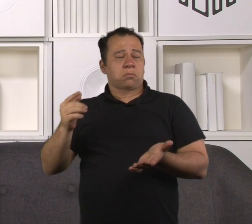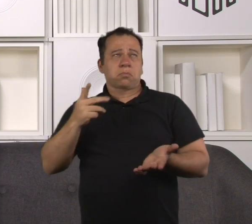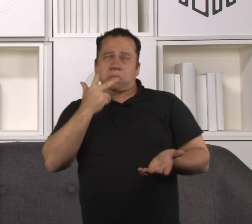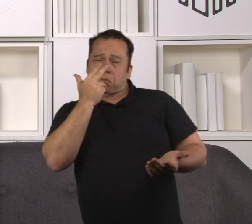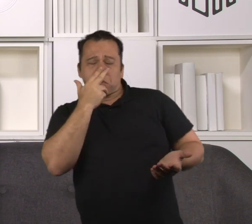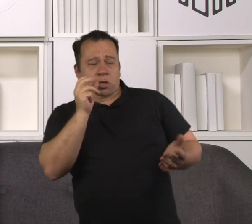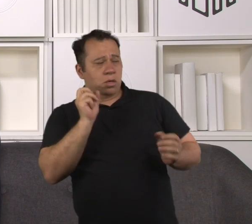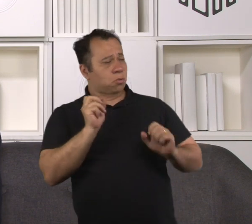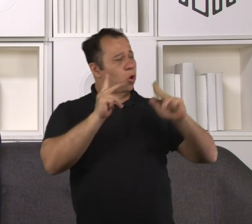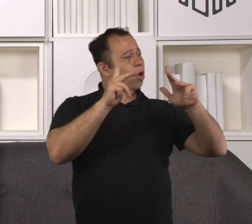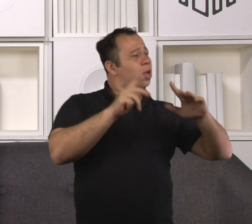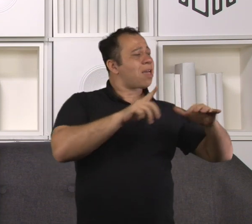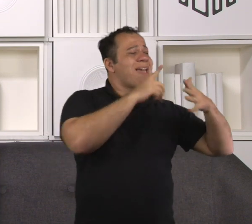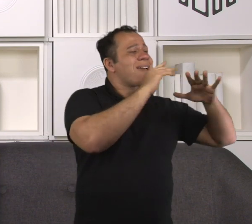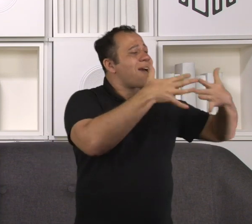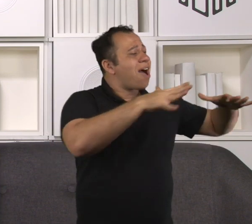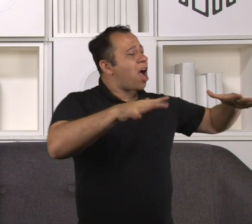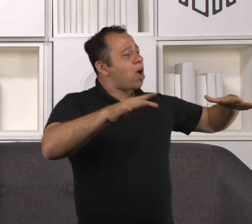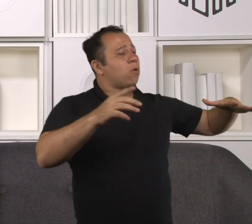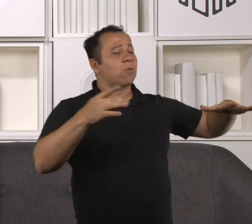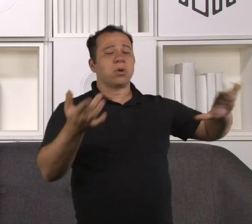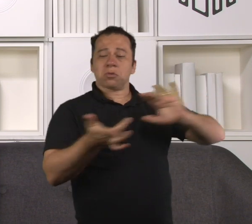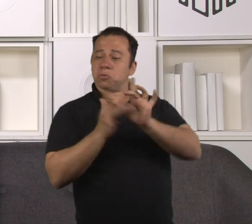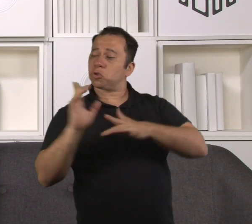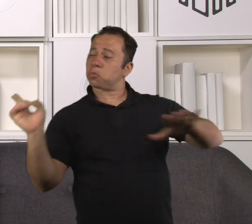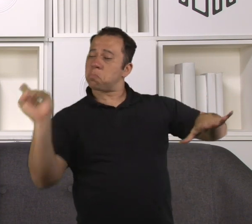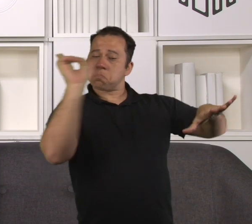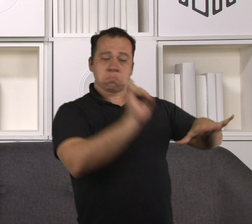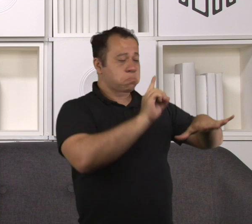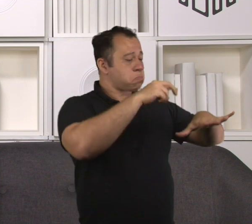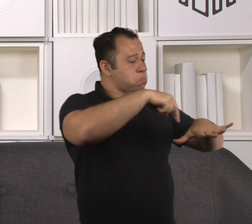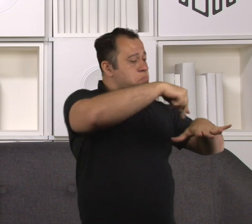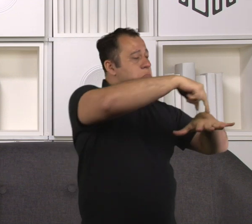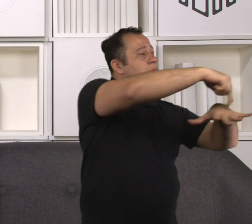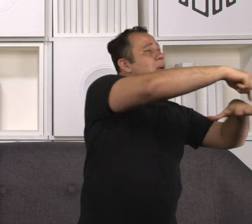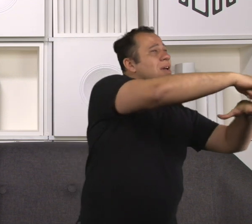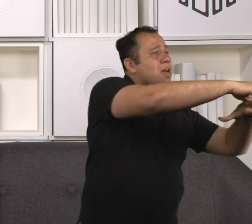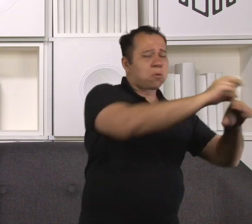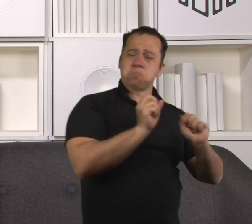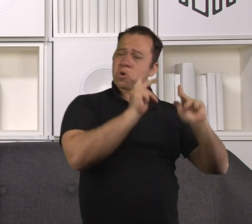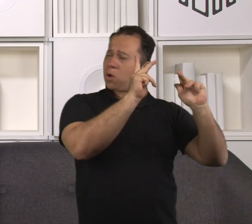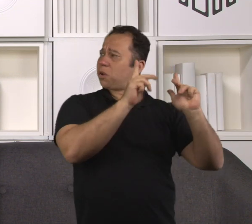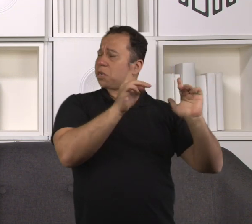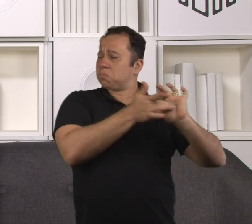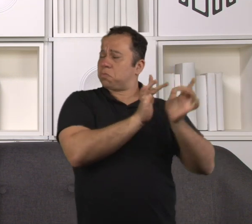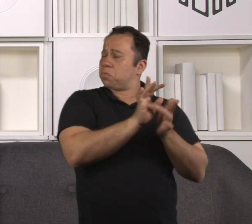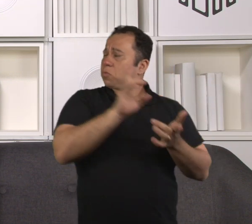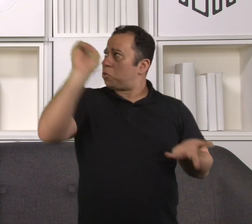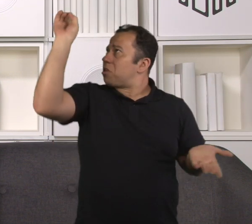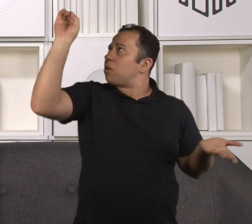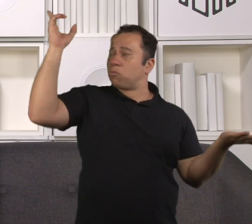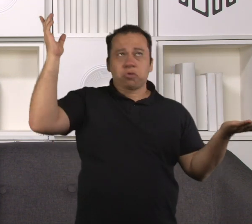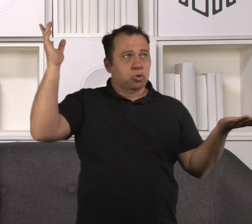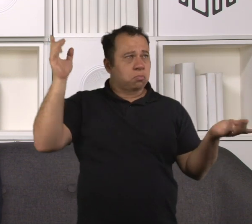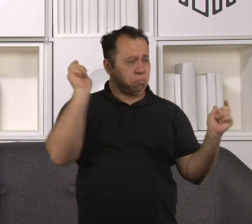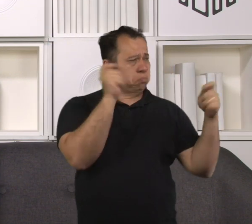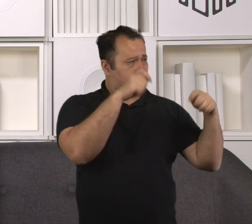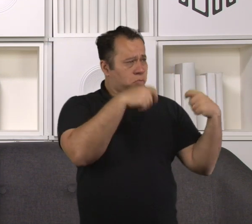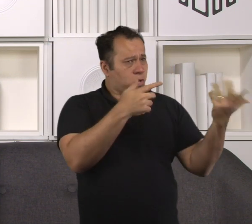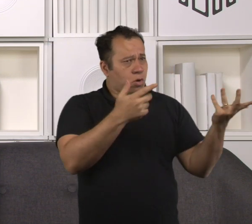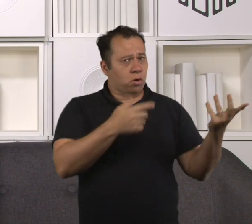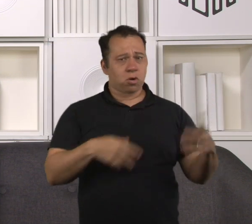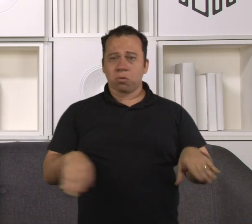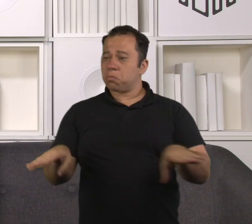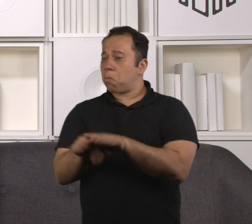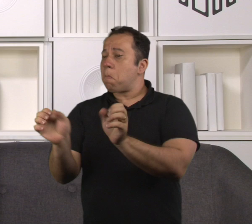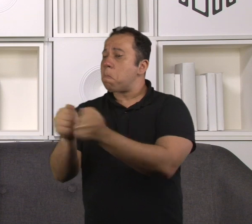claro, ele era Deus. Jesus transformou a água em vinho, é claro, ele era Deus. Jesus multiplicou os pães e